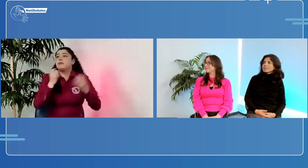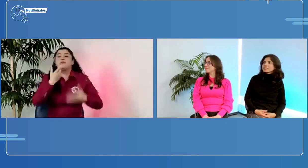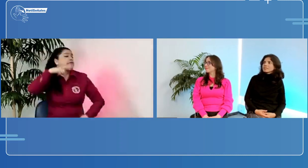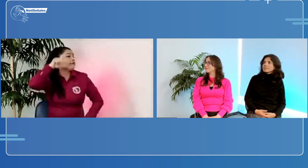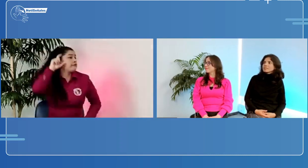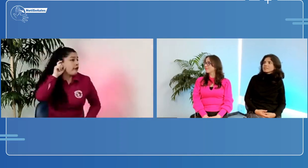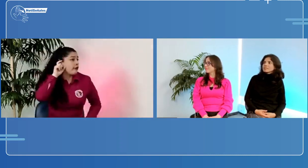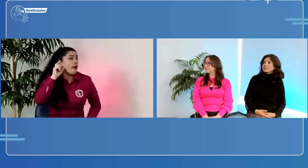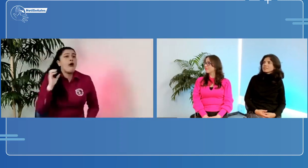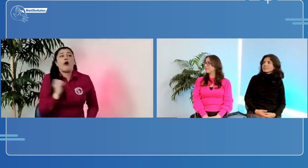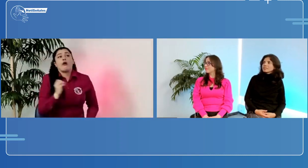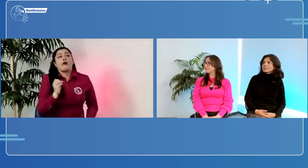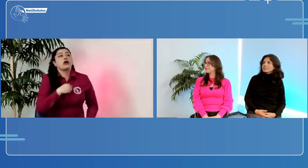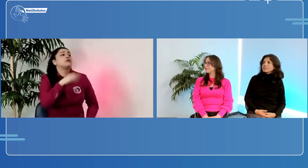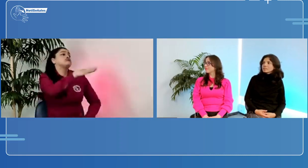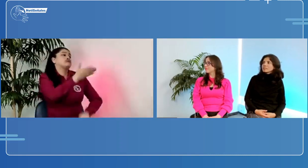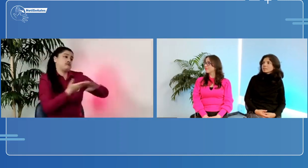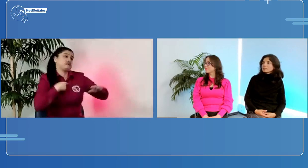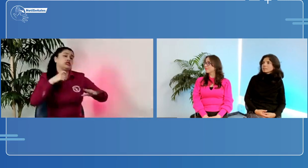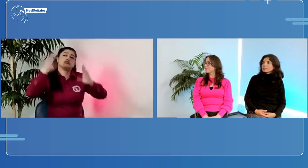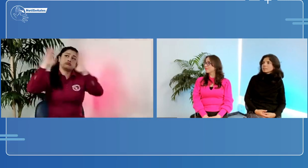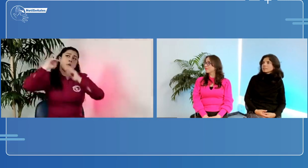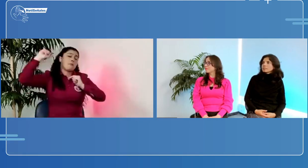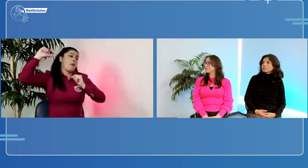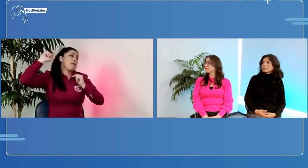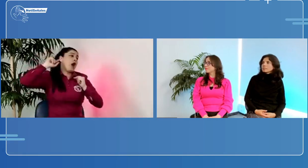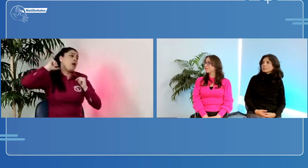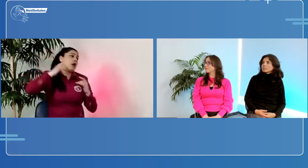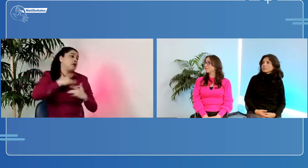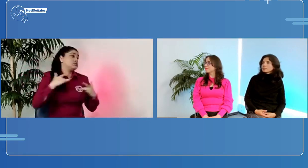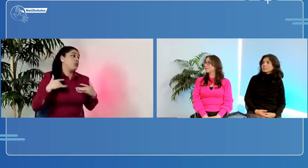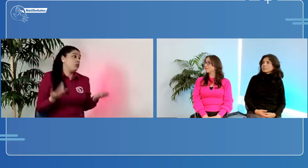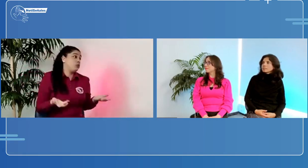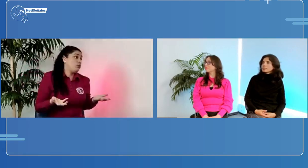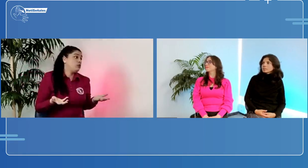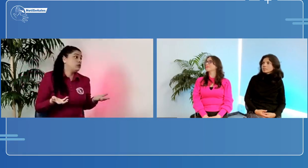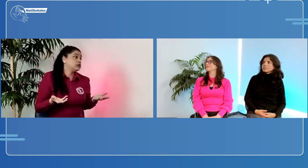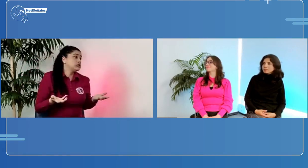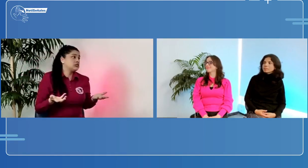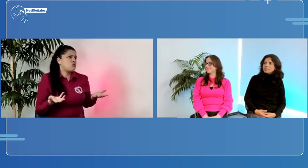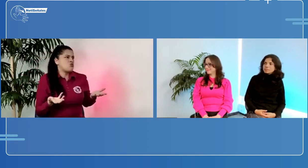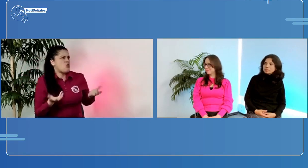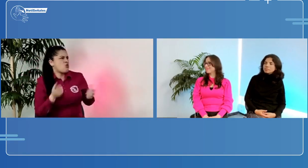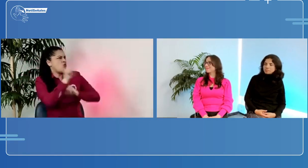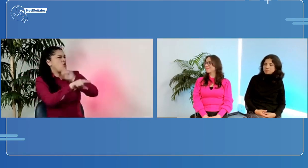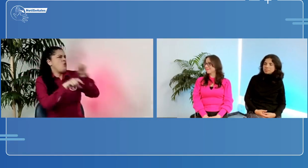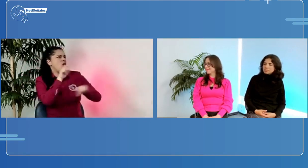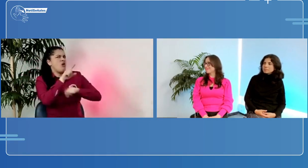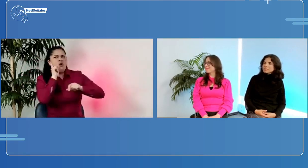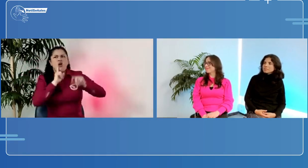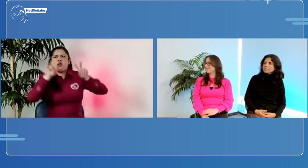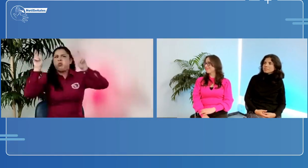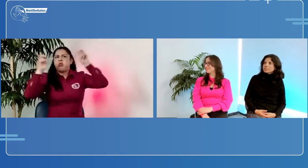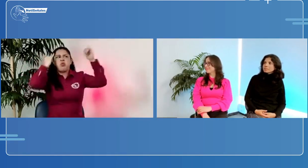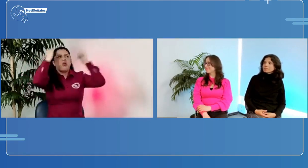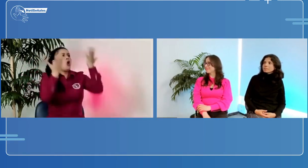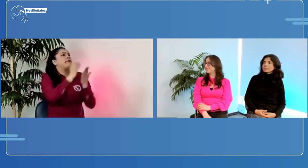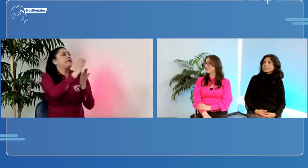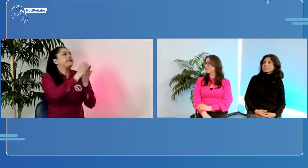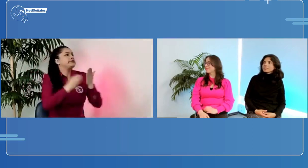O solicitar un implante o un audífono. O mira, necesito que me paguen, no sé, algún requerimiento de salud, o sea,